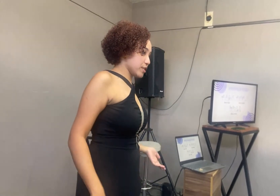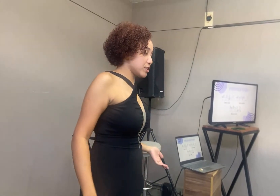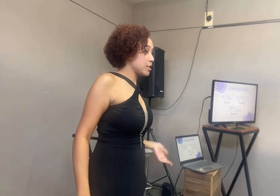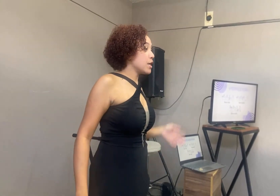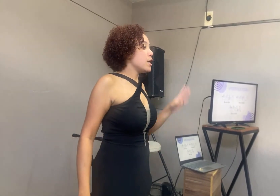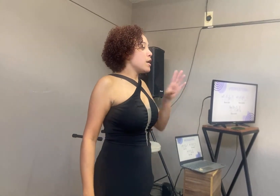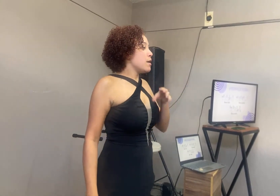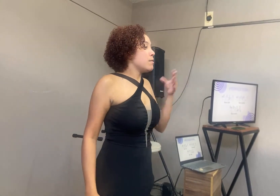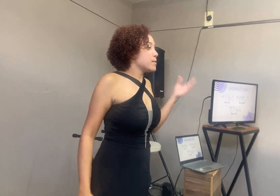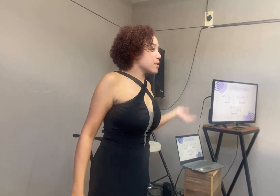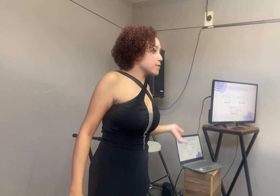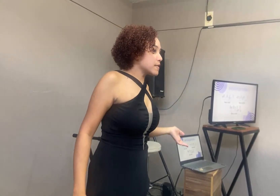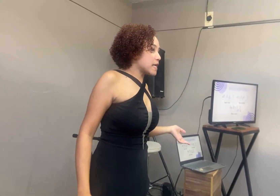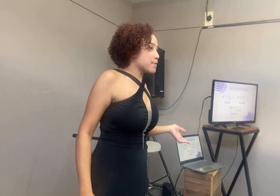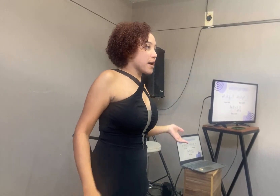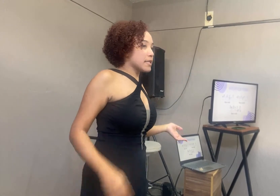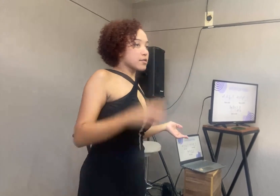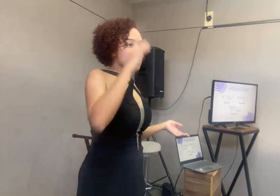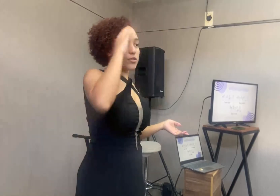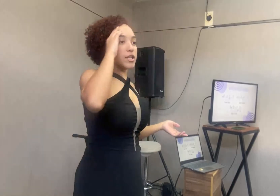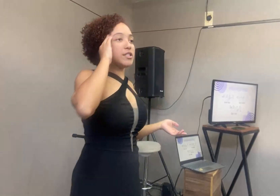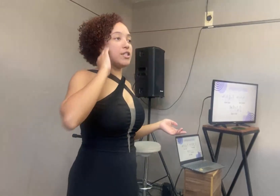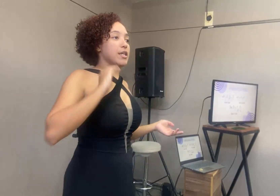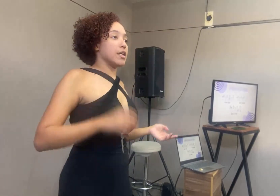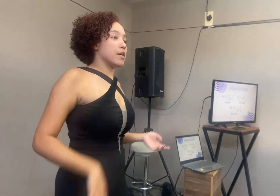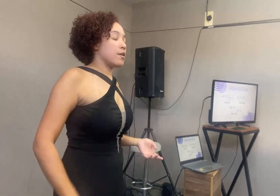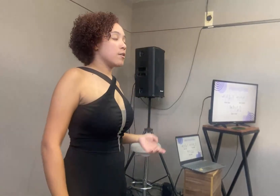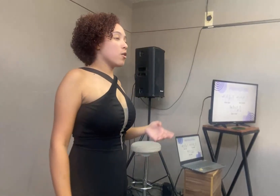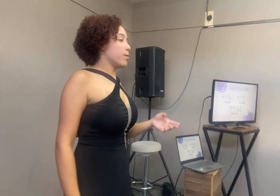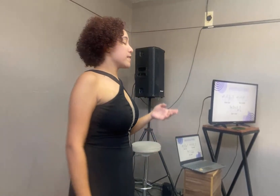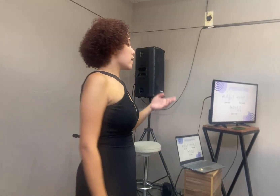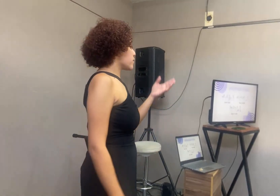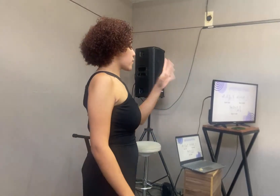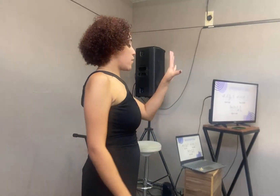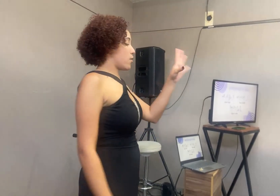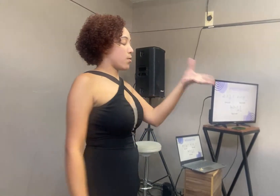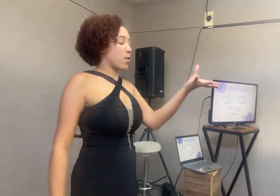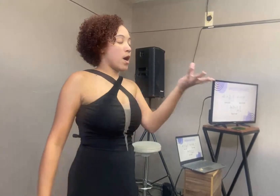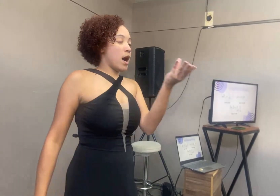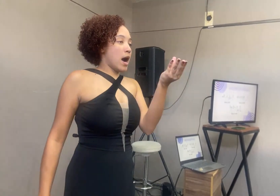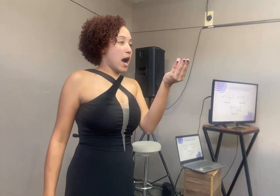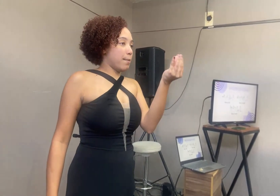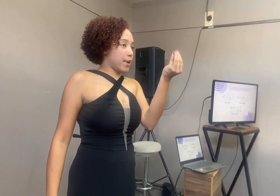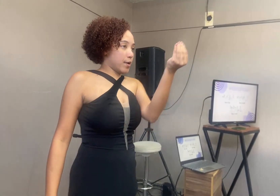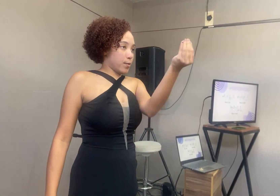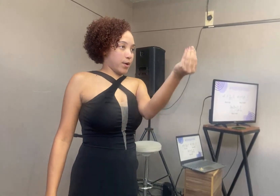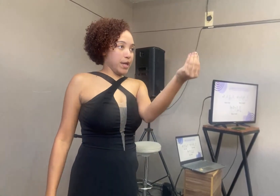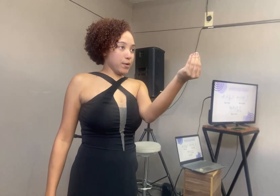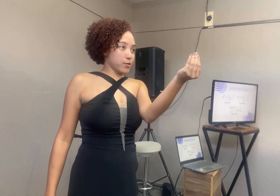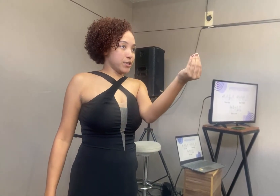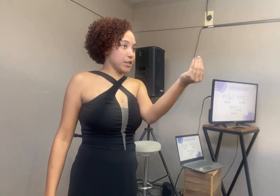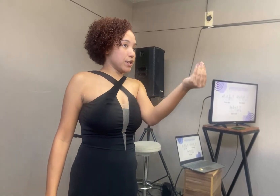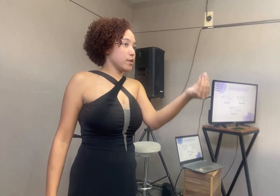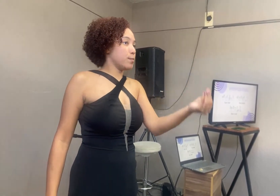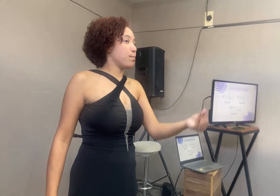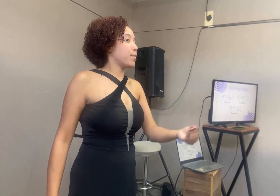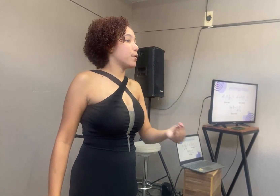noite. São sinais básicos do dia a dia. Começamos com a mão em coxinha, ponto